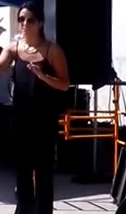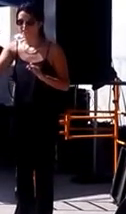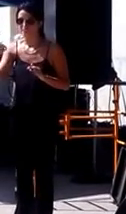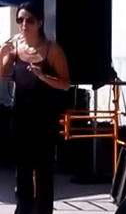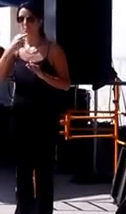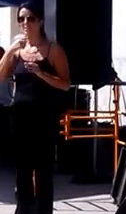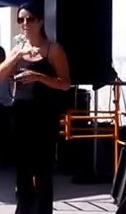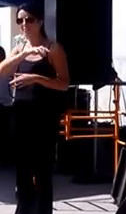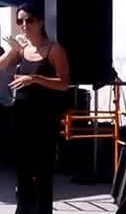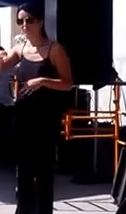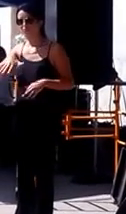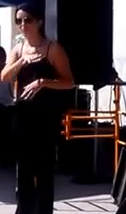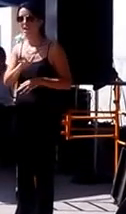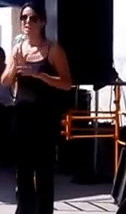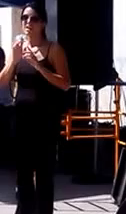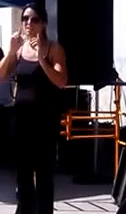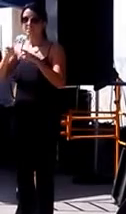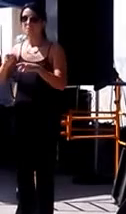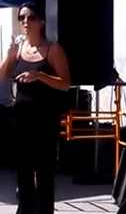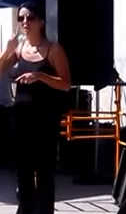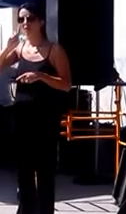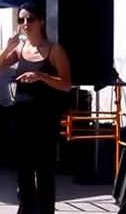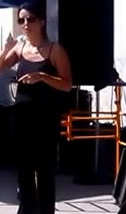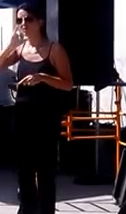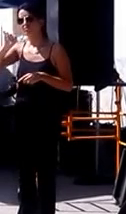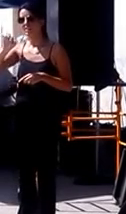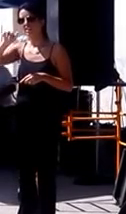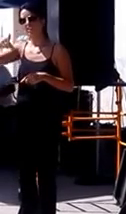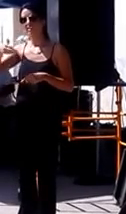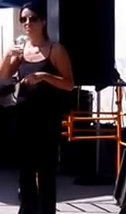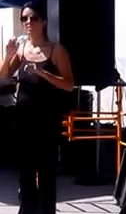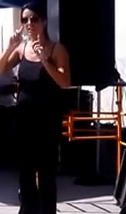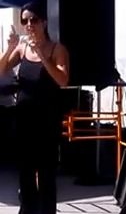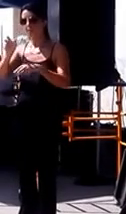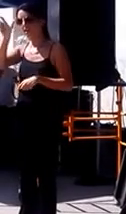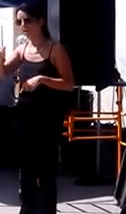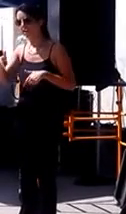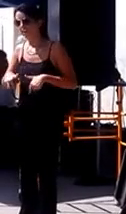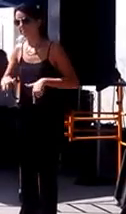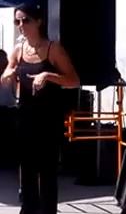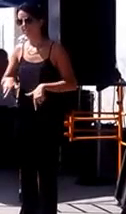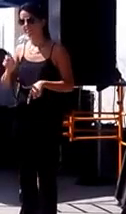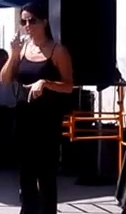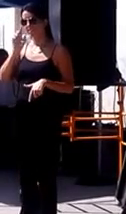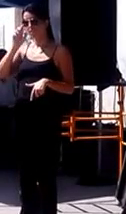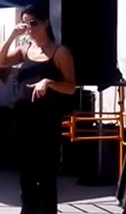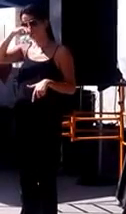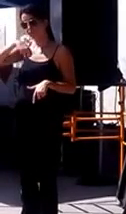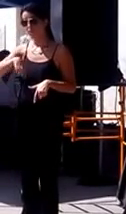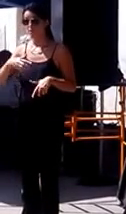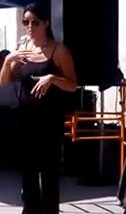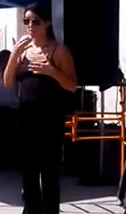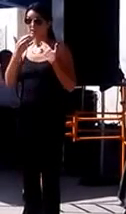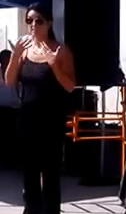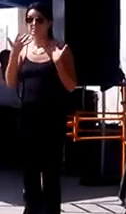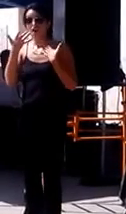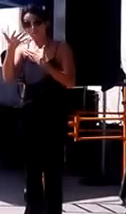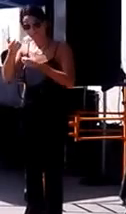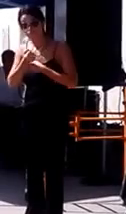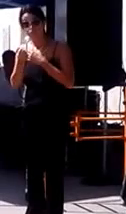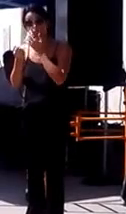Políticas Sociales, Fabiana Goyeneche y obviamente el intendente de Montevideo, Daniel Martínez, a quien les agradecemos el apoyo,